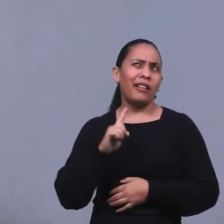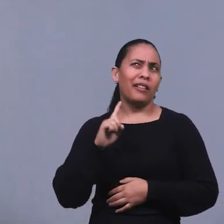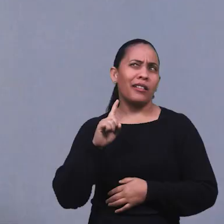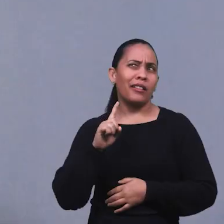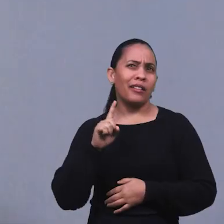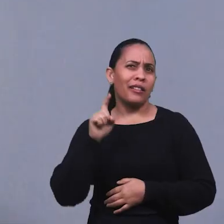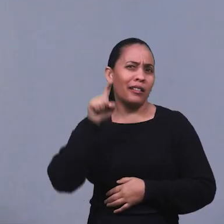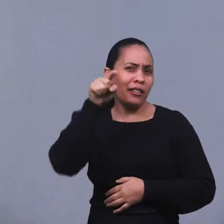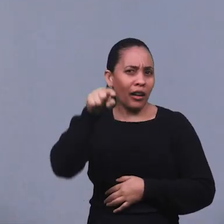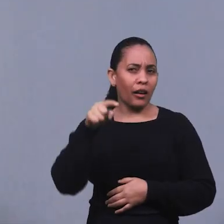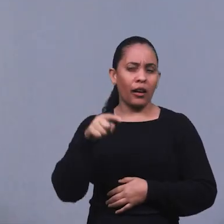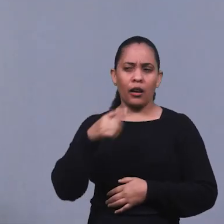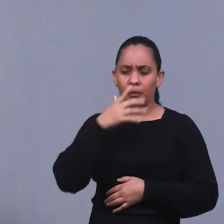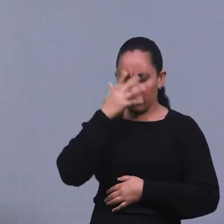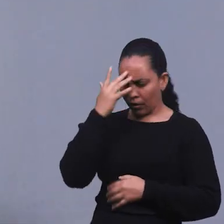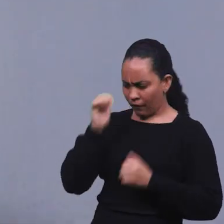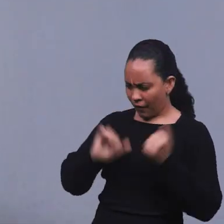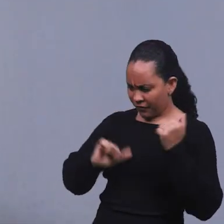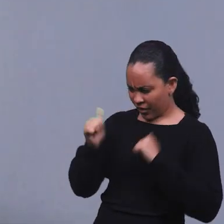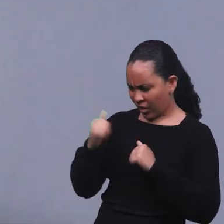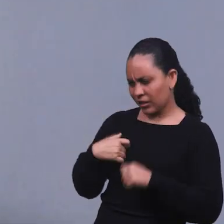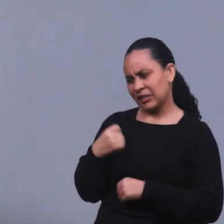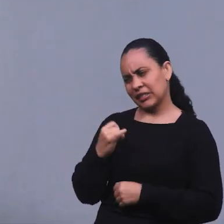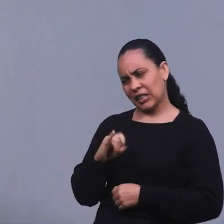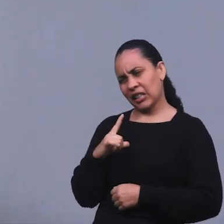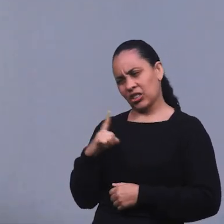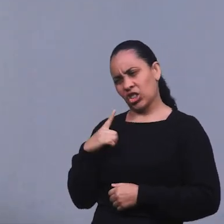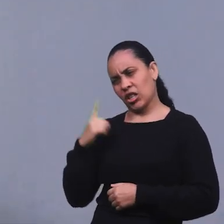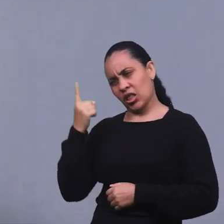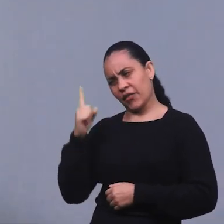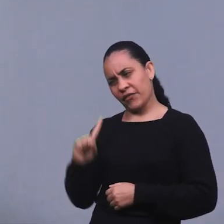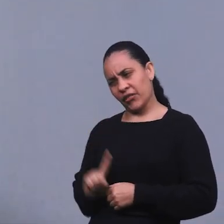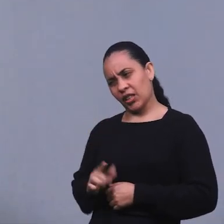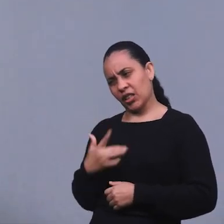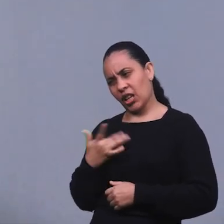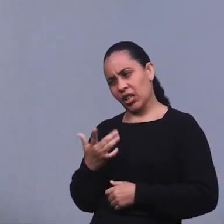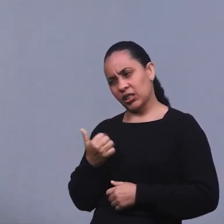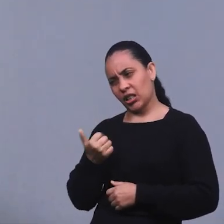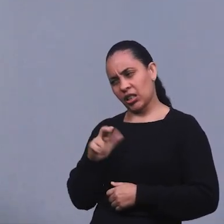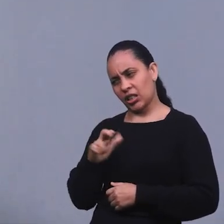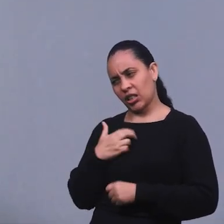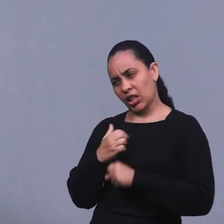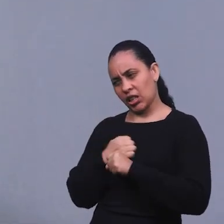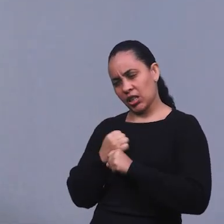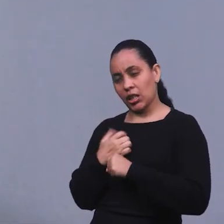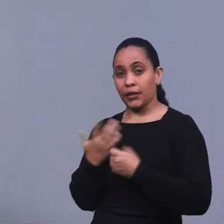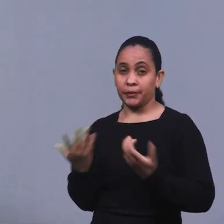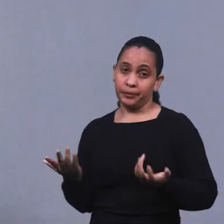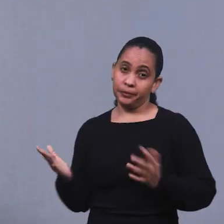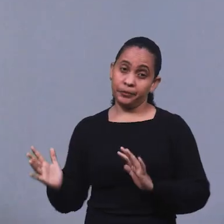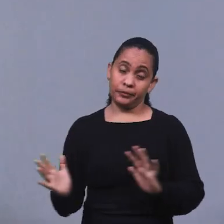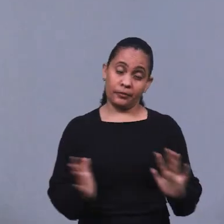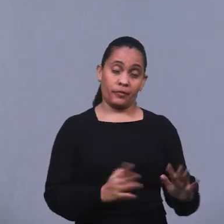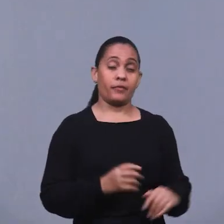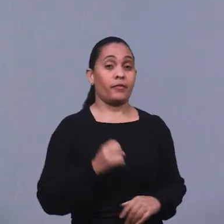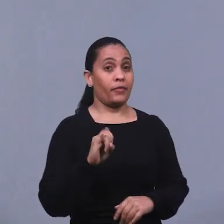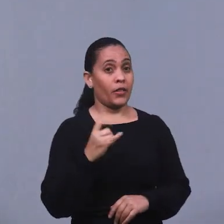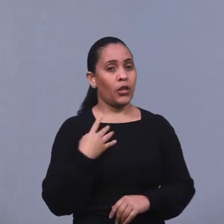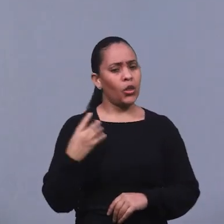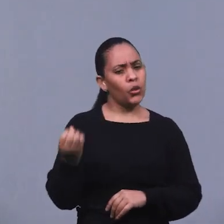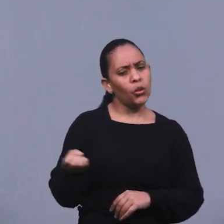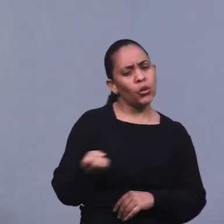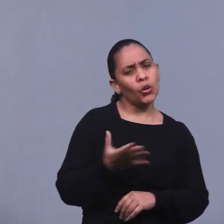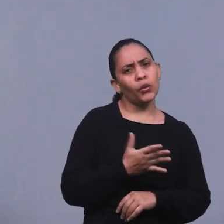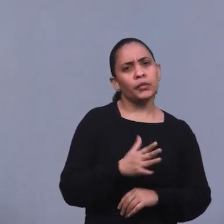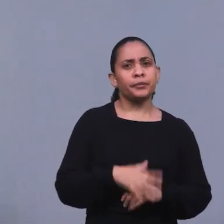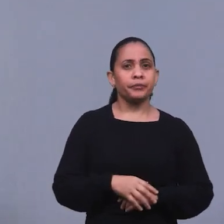na frente, isso é questionável, será que realmente tinha essa deficiência há Entendi. 15 anos? Então, assim, mesmo